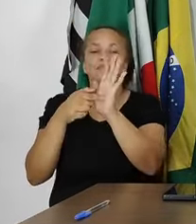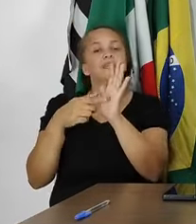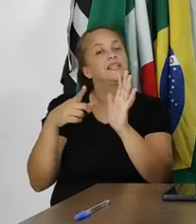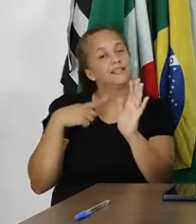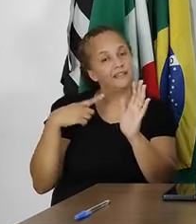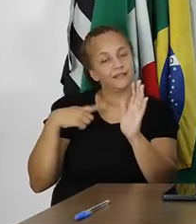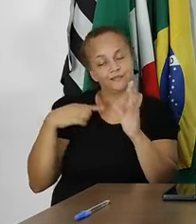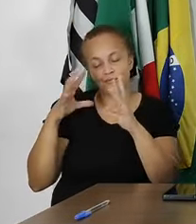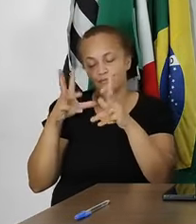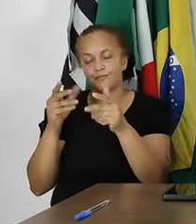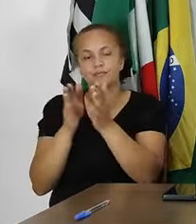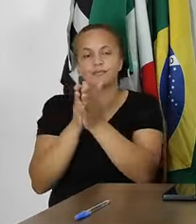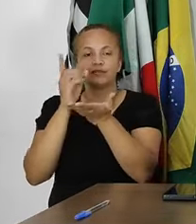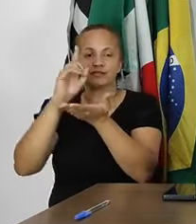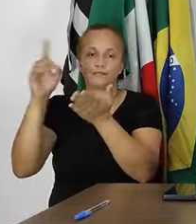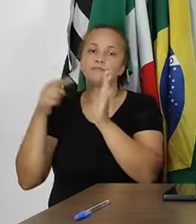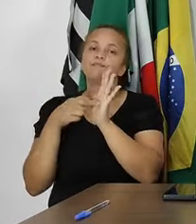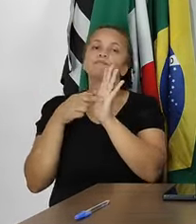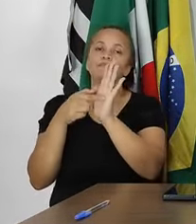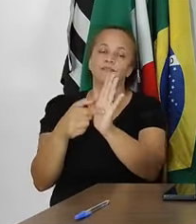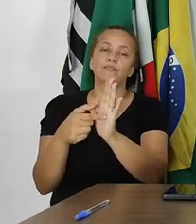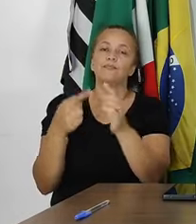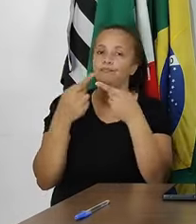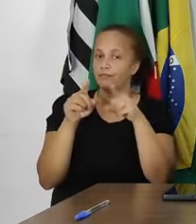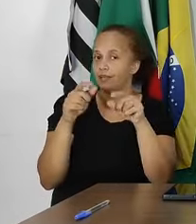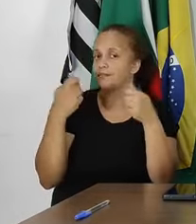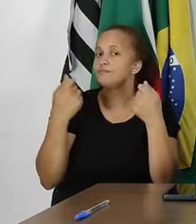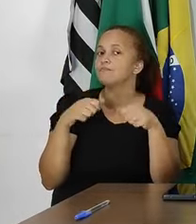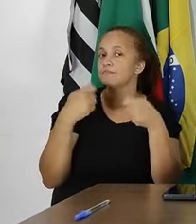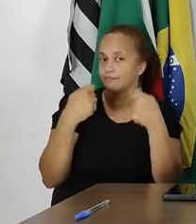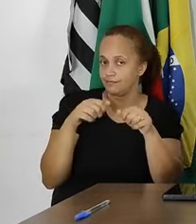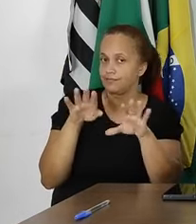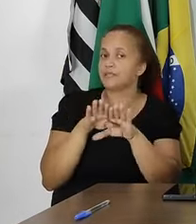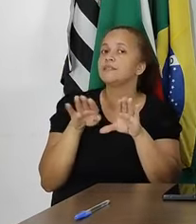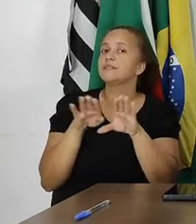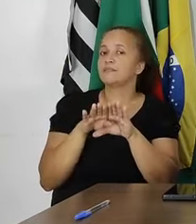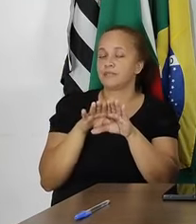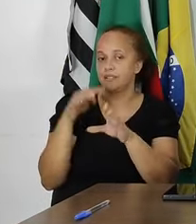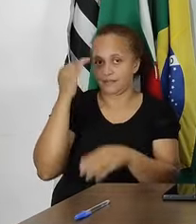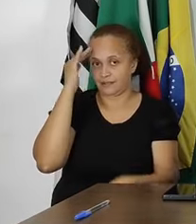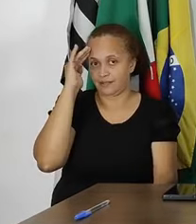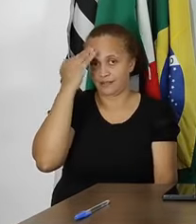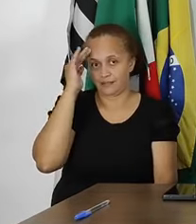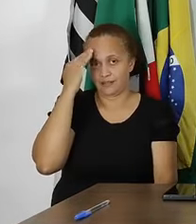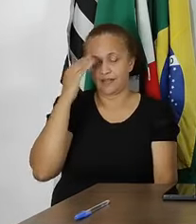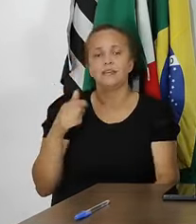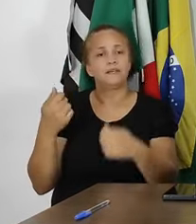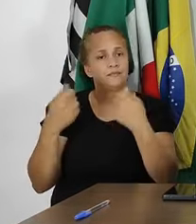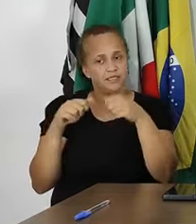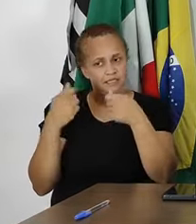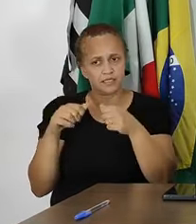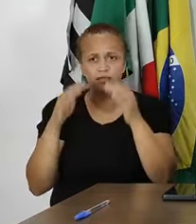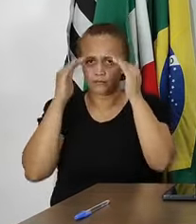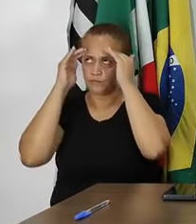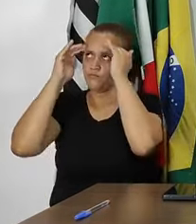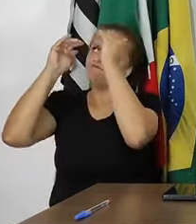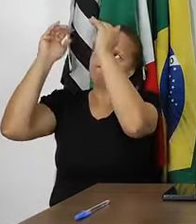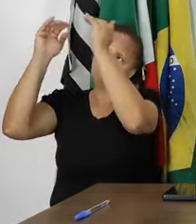diz que temos, mas precisamos também entender que temos deveres, mandamentos a